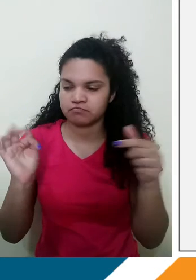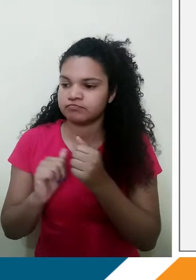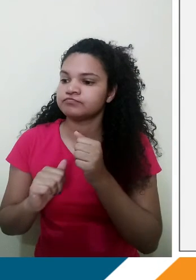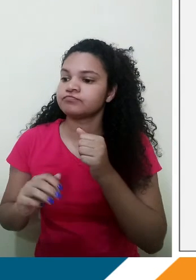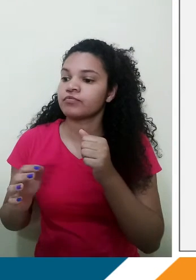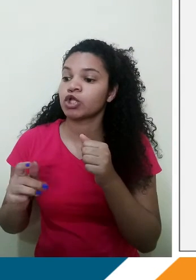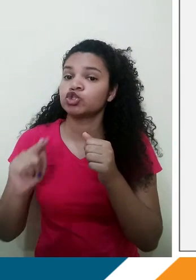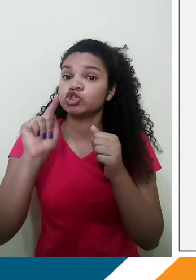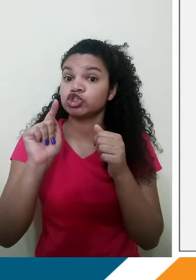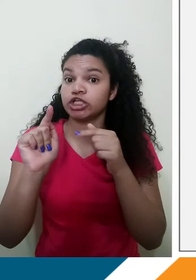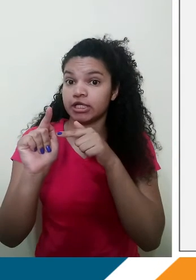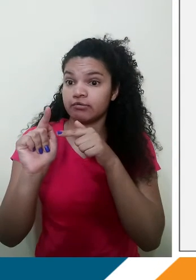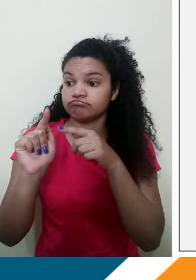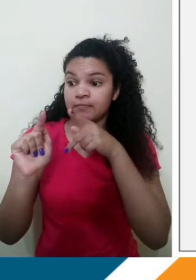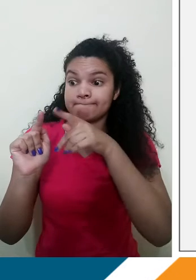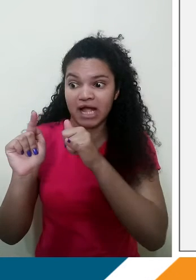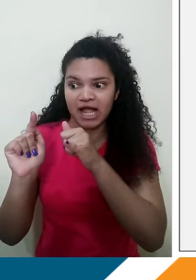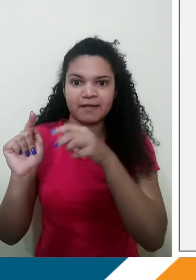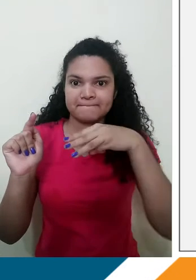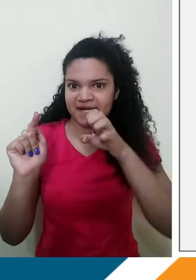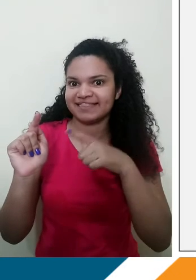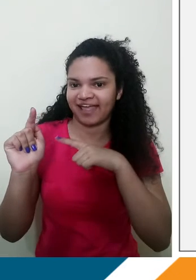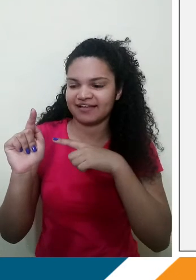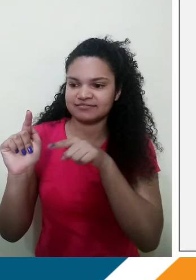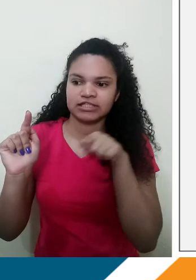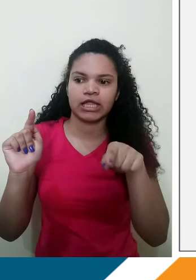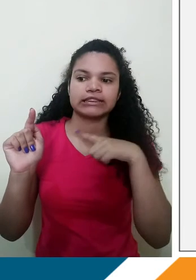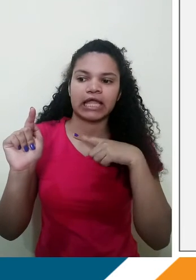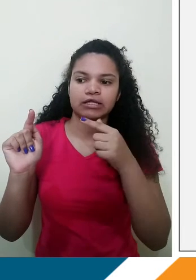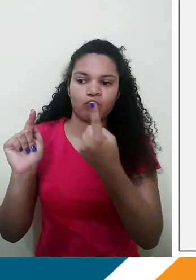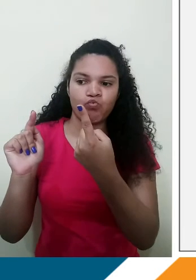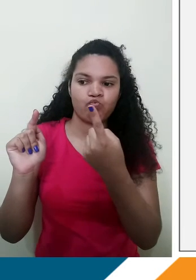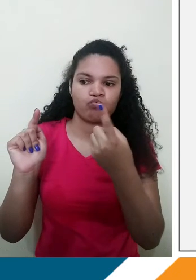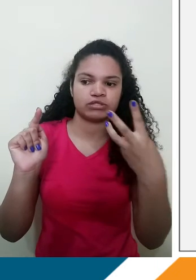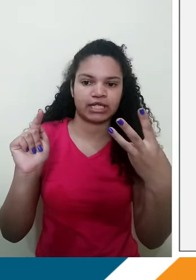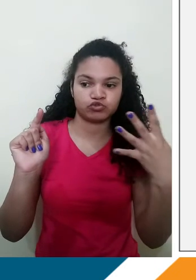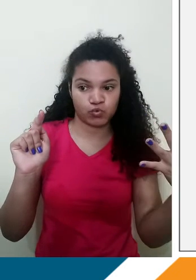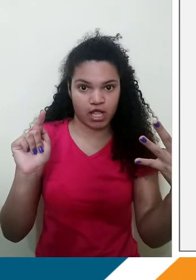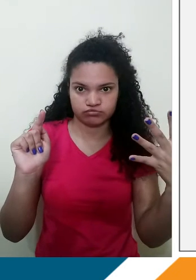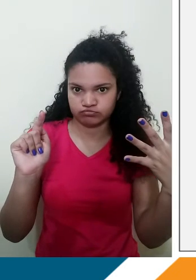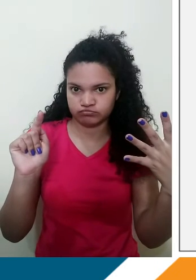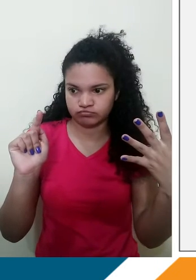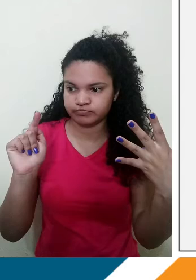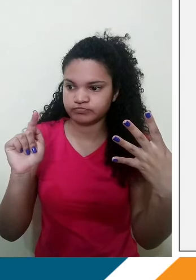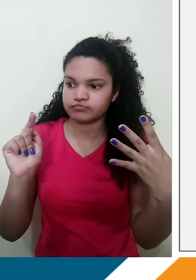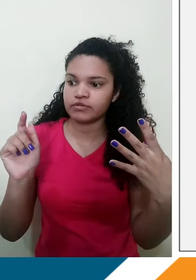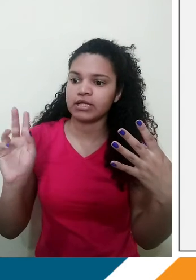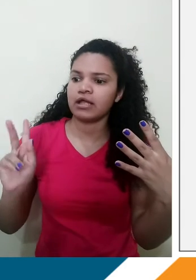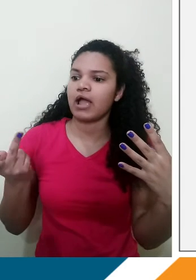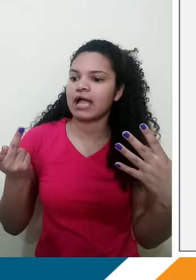nós encontramos nos filhotes 1, 3 e 4. Temos também aqui um alelo H, que só aparece no filhote